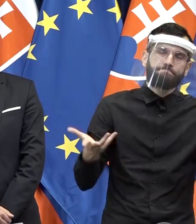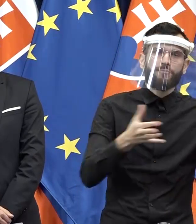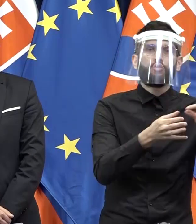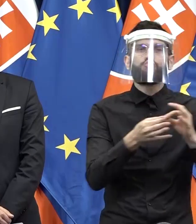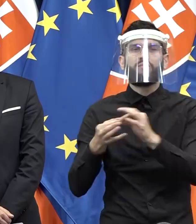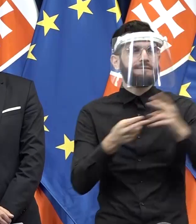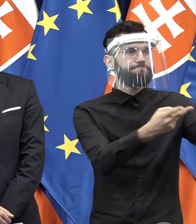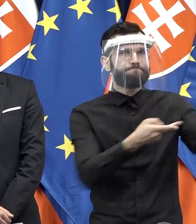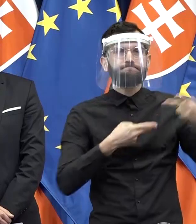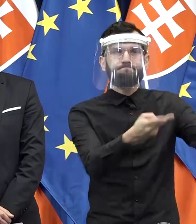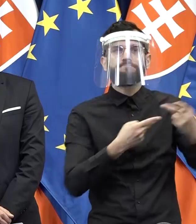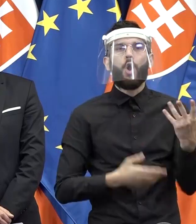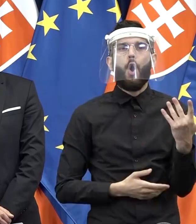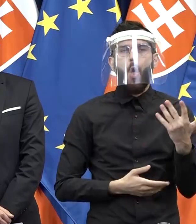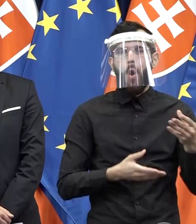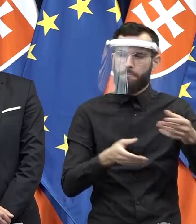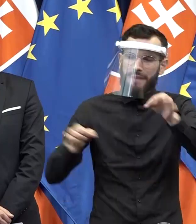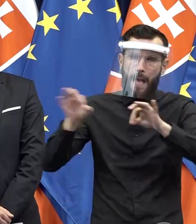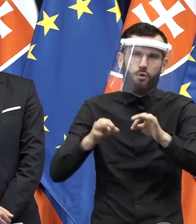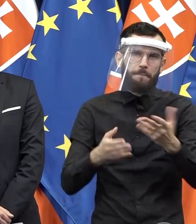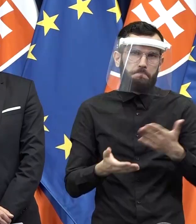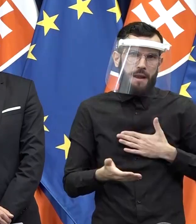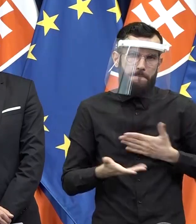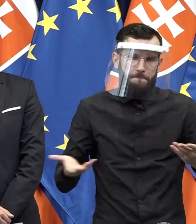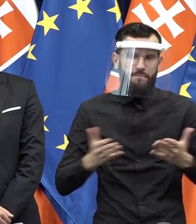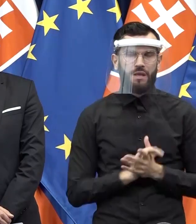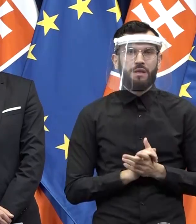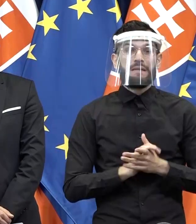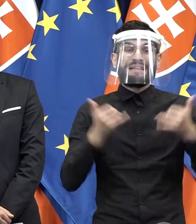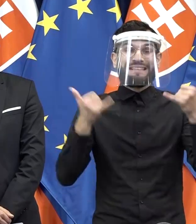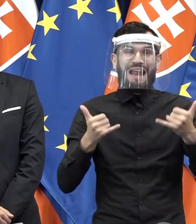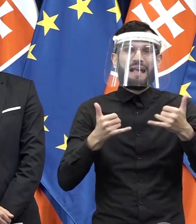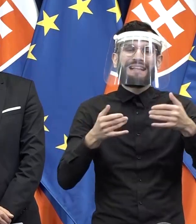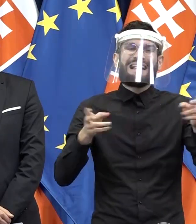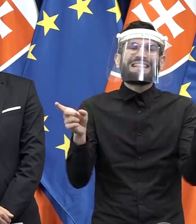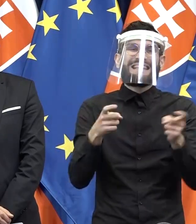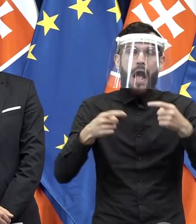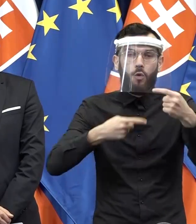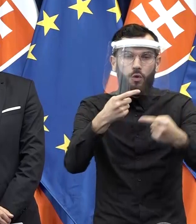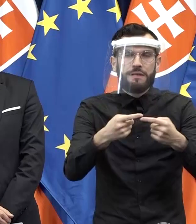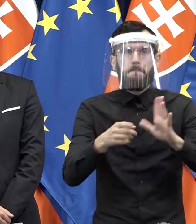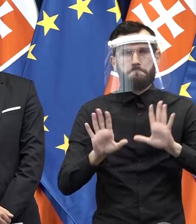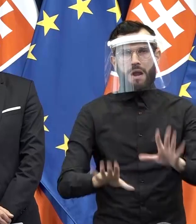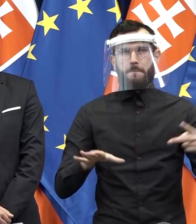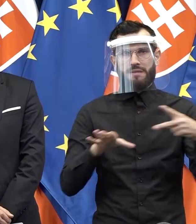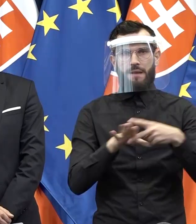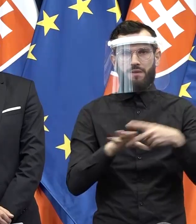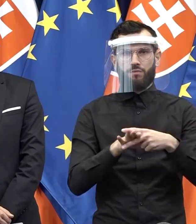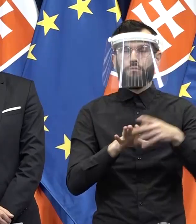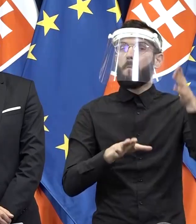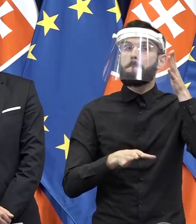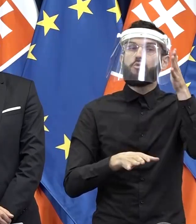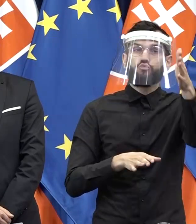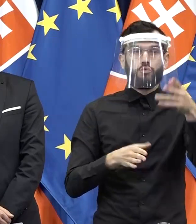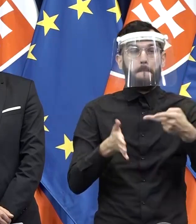dovezú do laboratórií. Takže laboratórna diagnostika je v súčasnosti zabezpečená a do budúcnosti